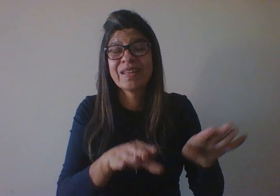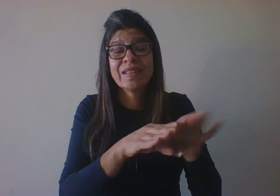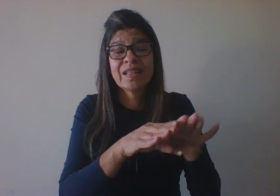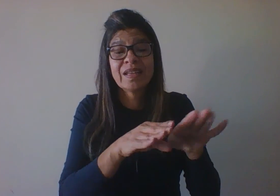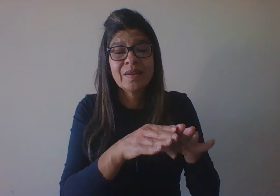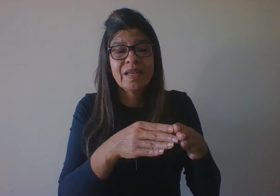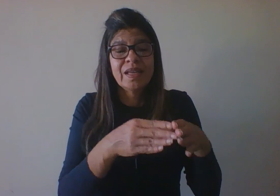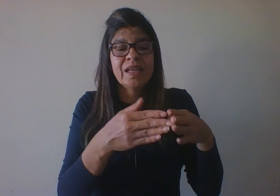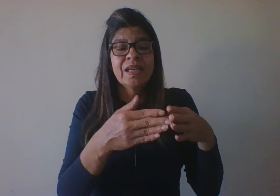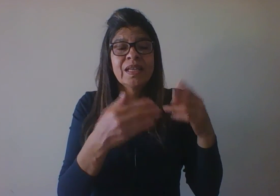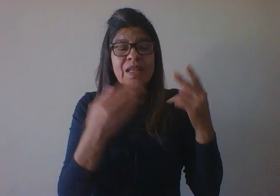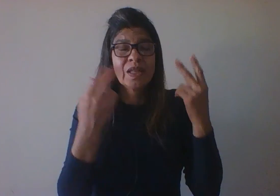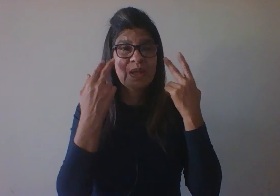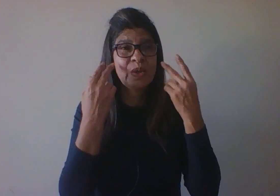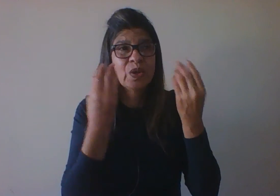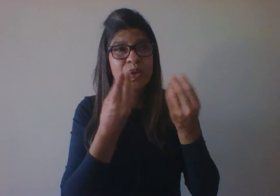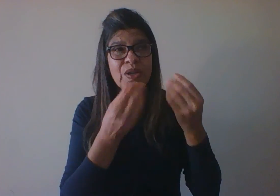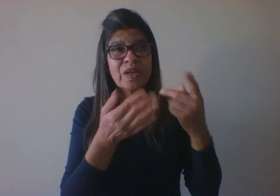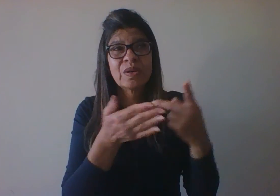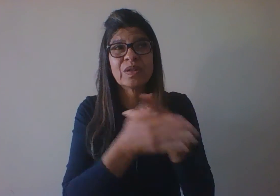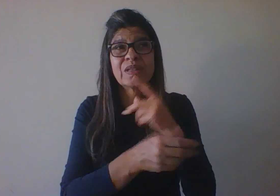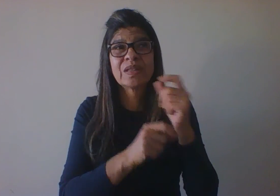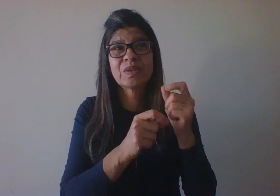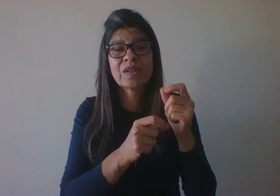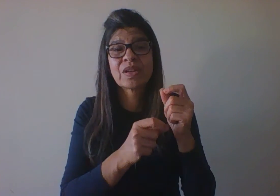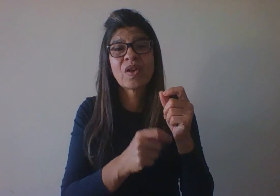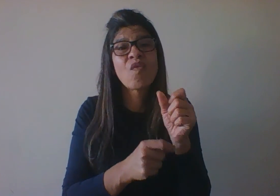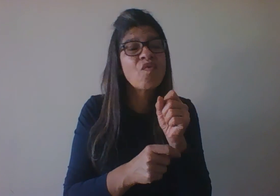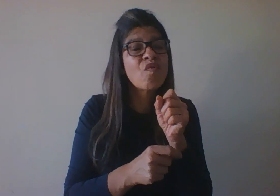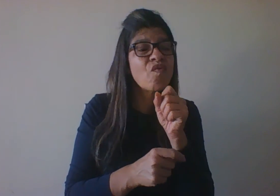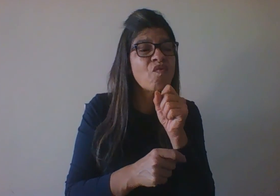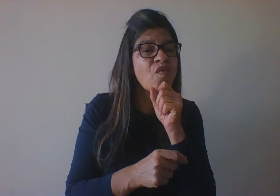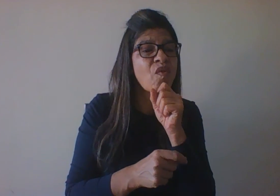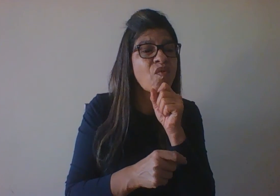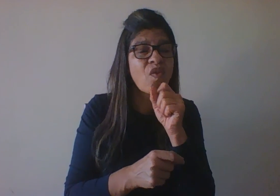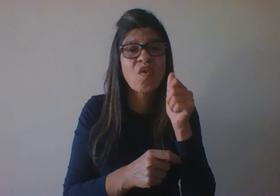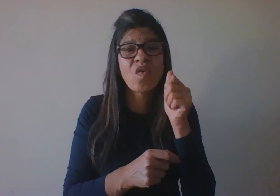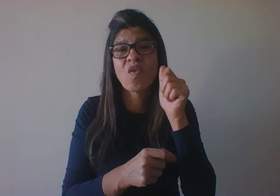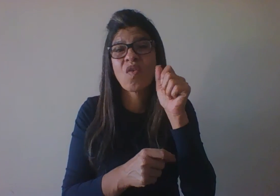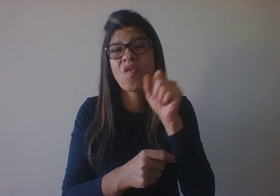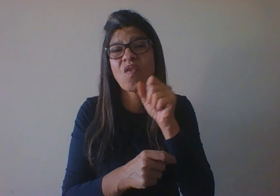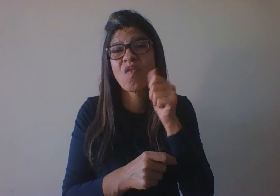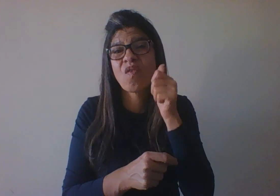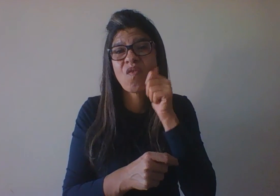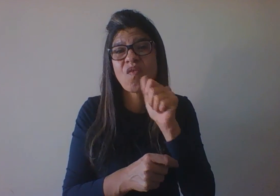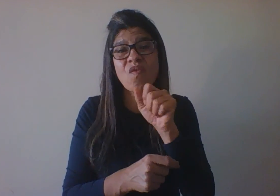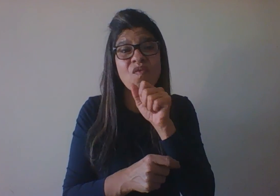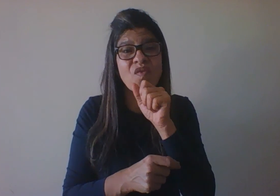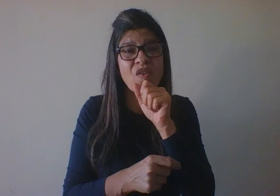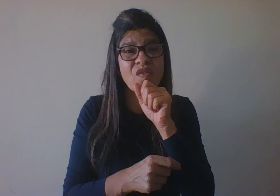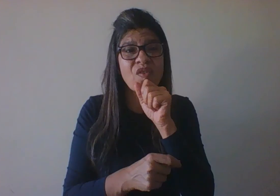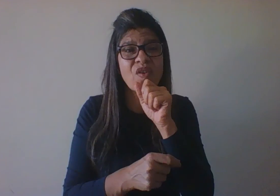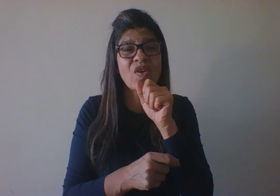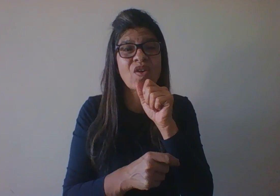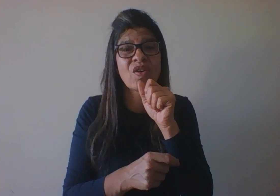os avós da menina assumirem o cuidado desse neto. Então vejam que todos esses elementos